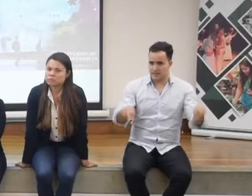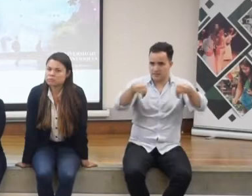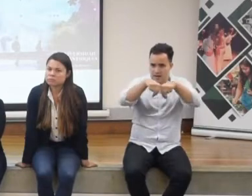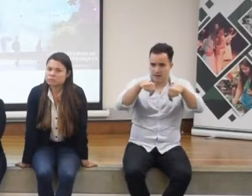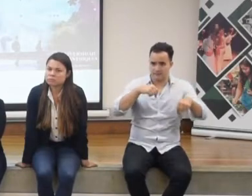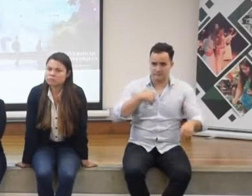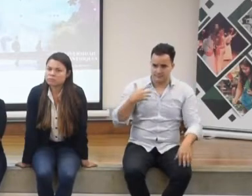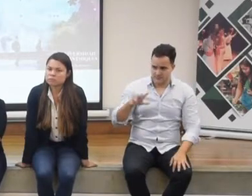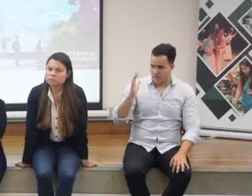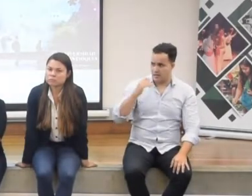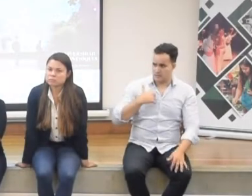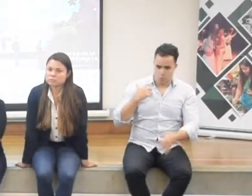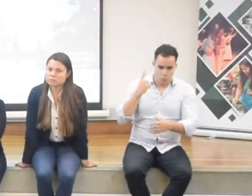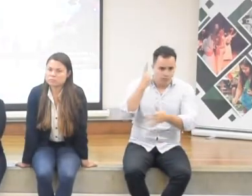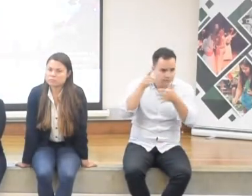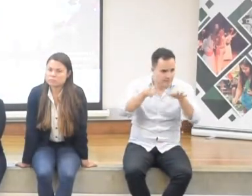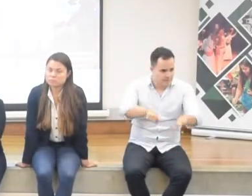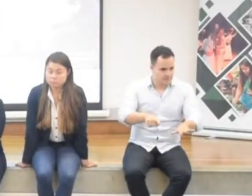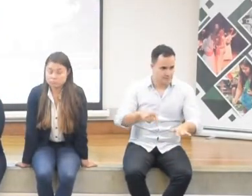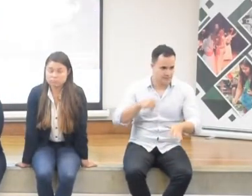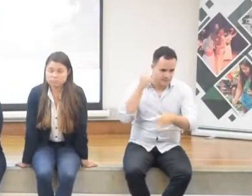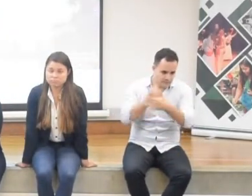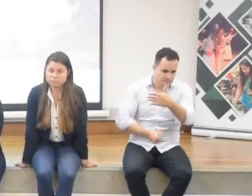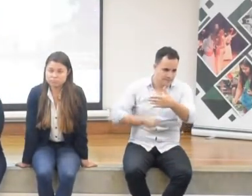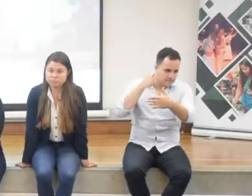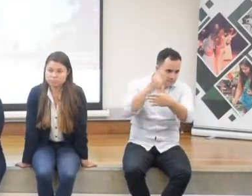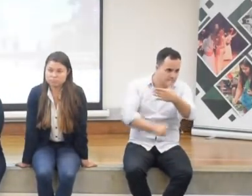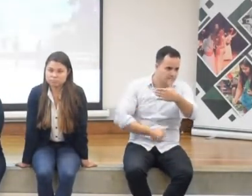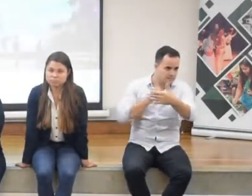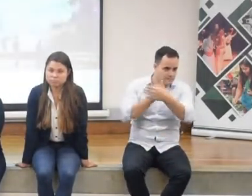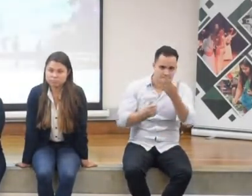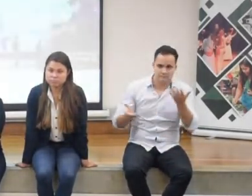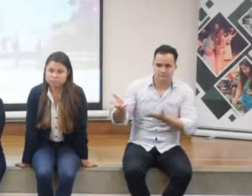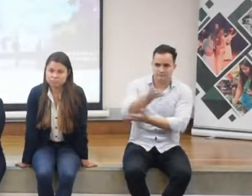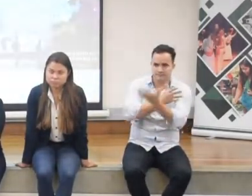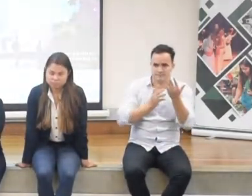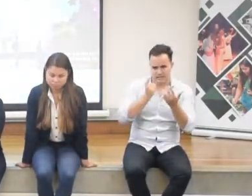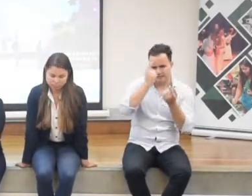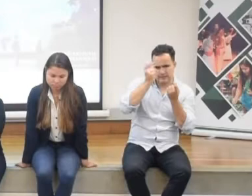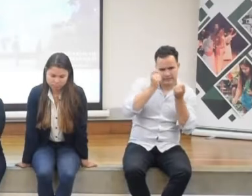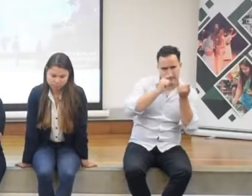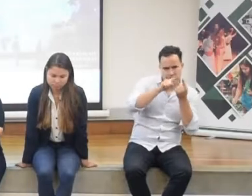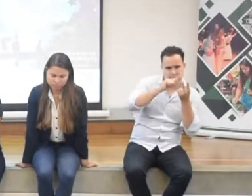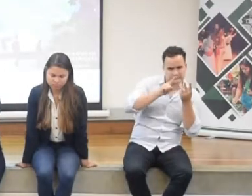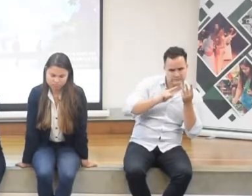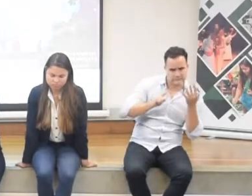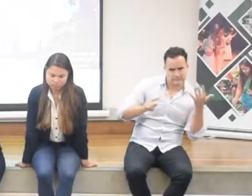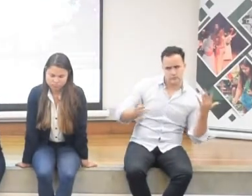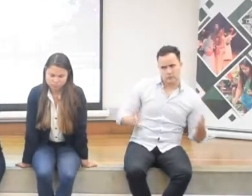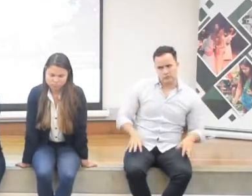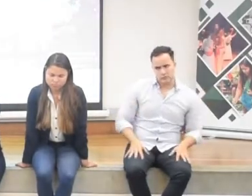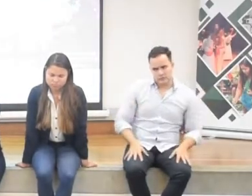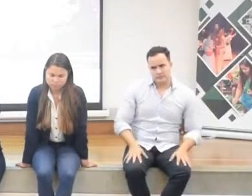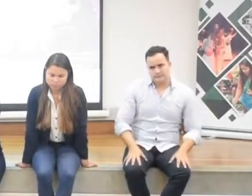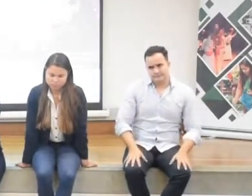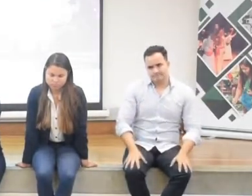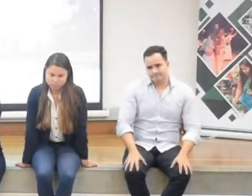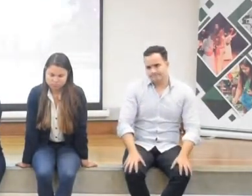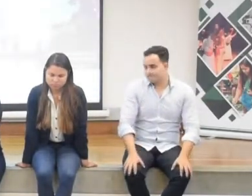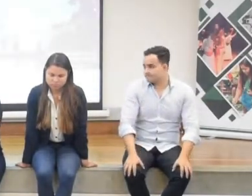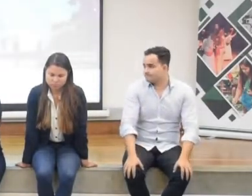hemos venido manejándole casi todo este semestre, por ejemplo, a partir de diversas estrategias y todo. Entonces, esa sería una